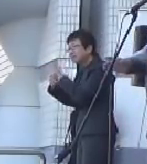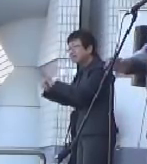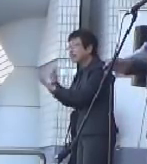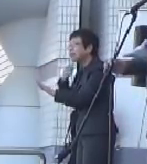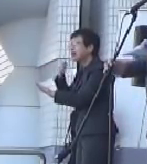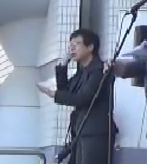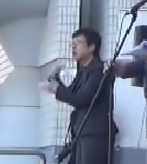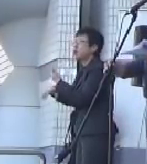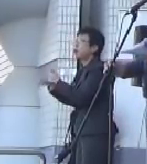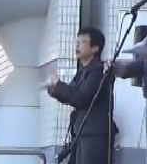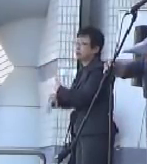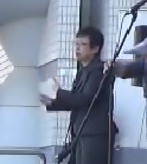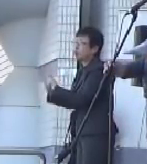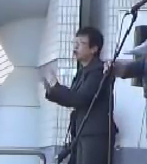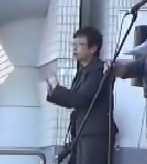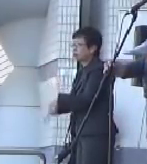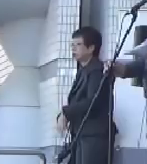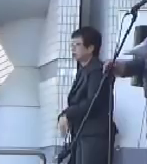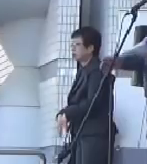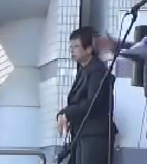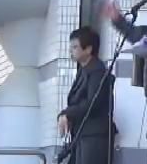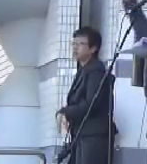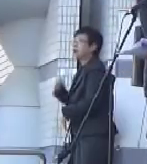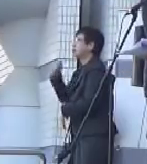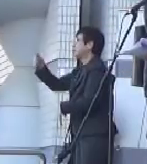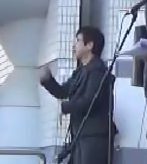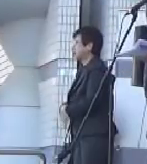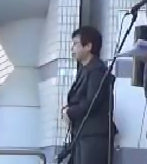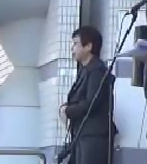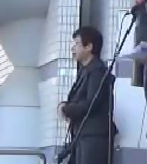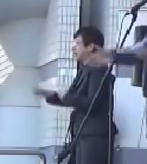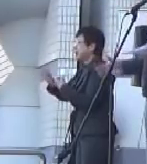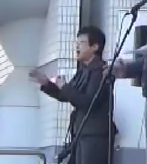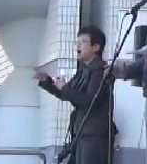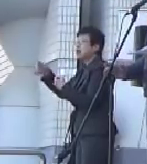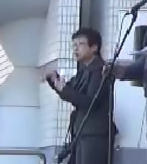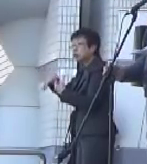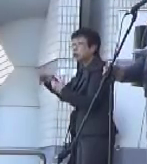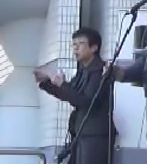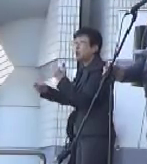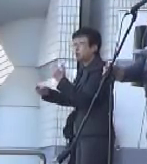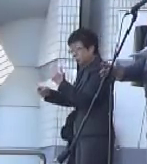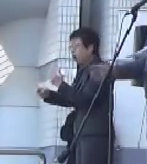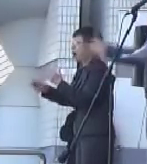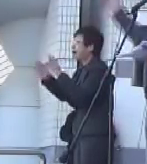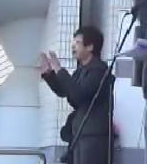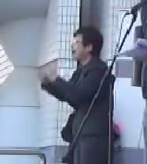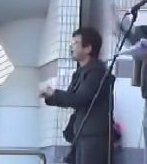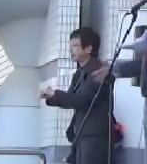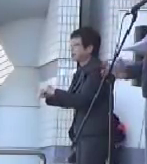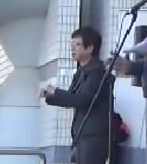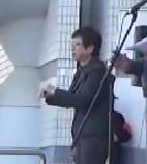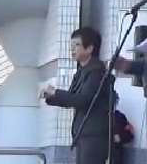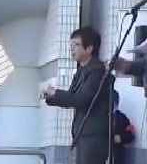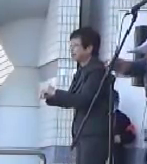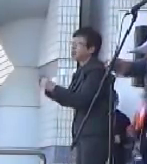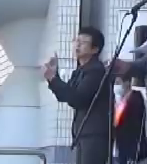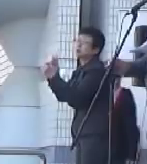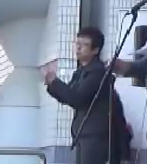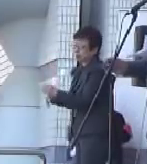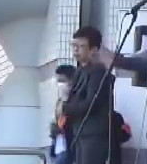なかったことにさせてはなりません。原発はなかったことにしましょう。原発はなくしまし